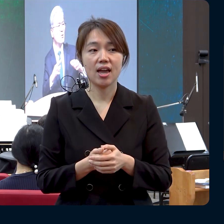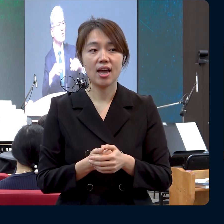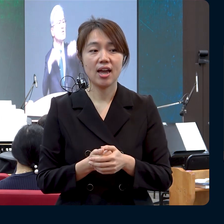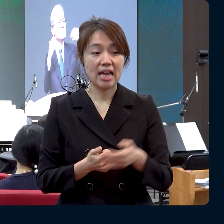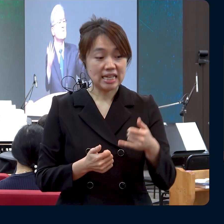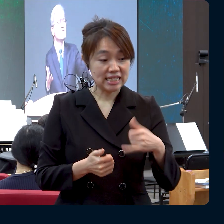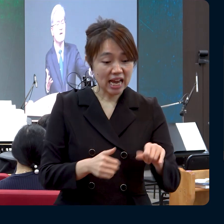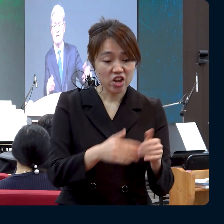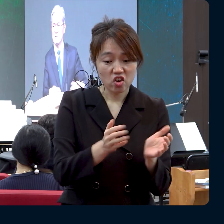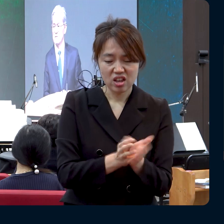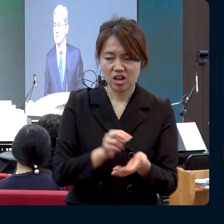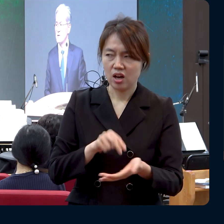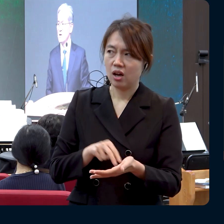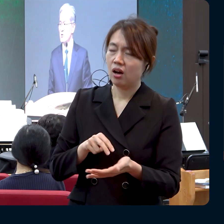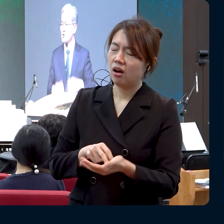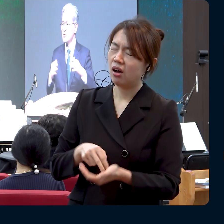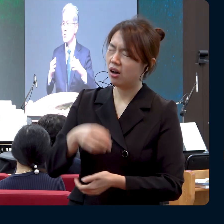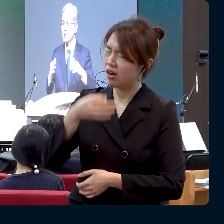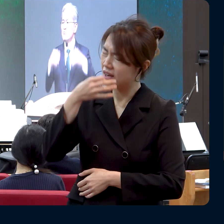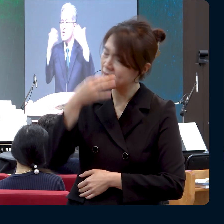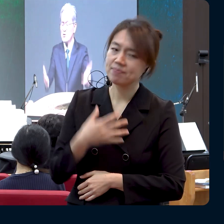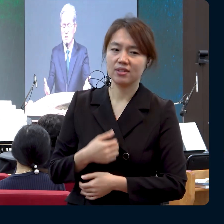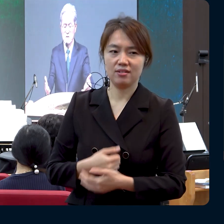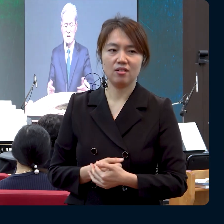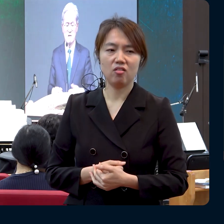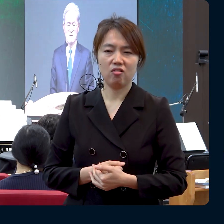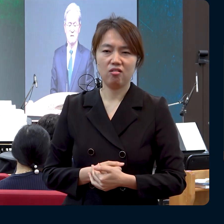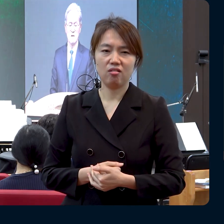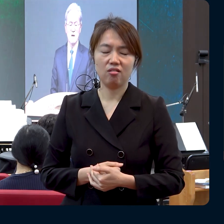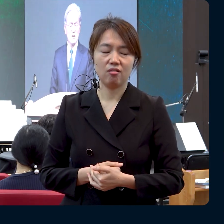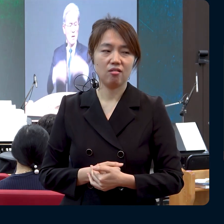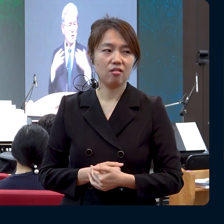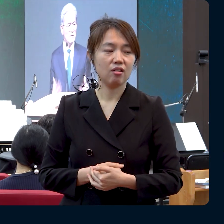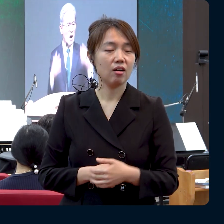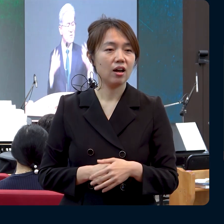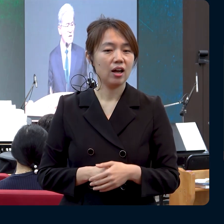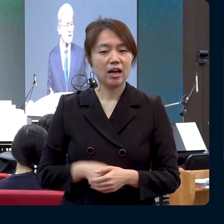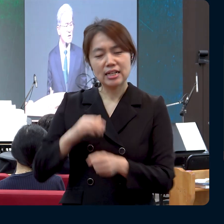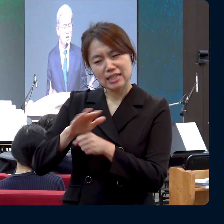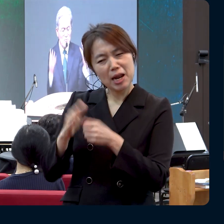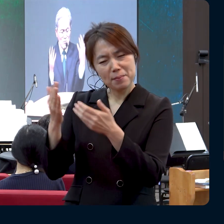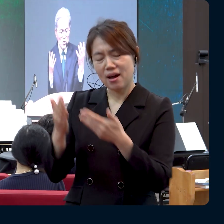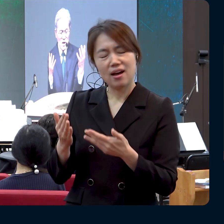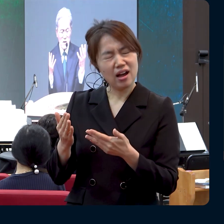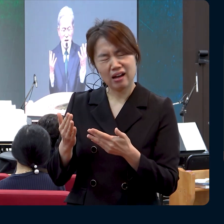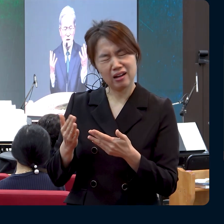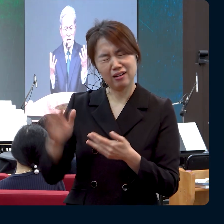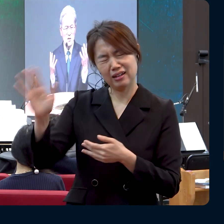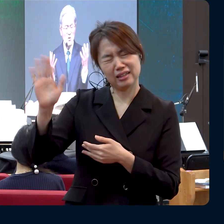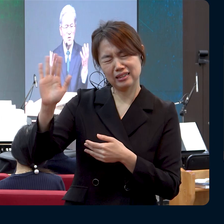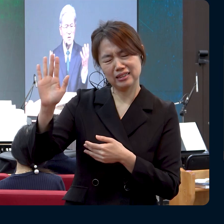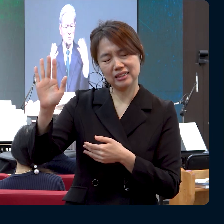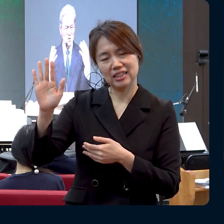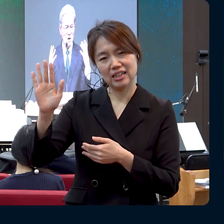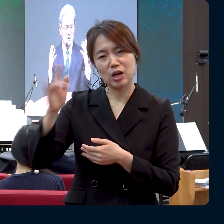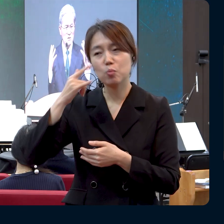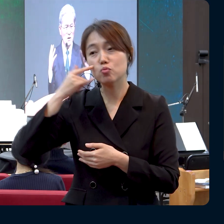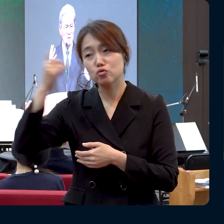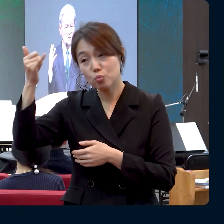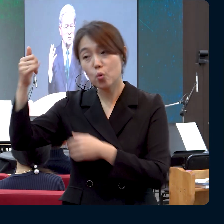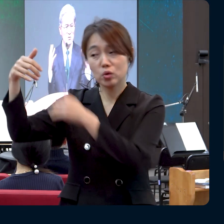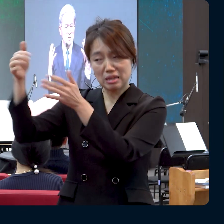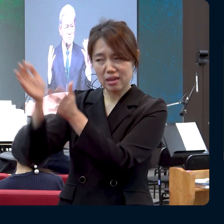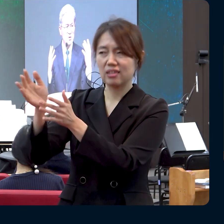세대를 오히려 더 힘들게 해요. 그리고 그들을 오히려 무너뜨립니다. 그러다 보니까 다음 세대는 부모 세대에 대해서 힘들어하는